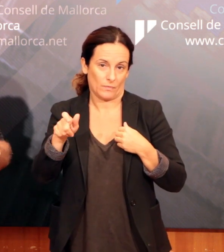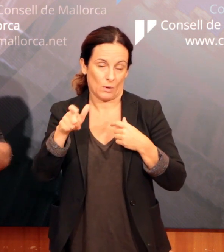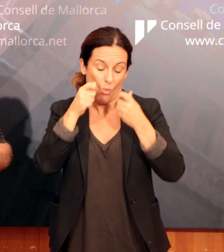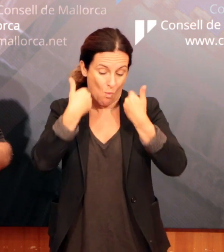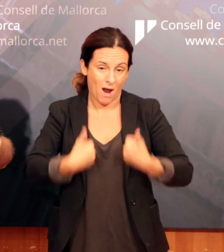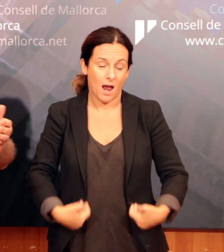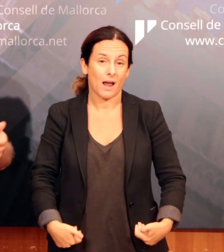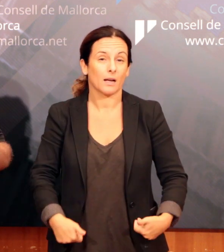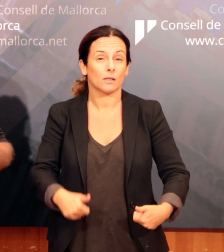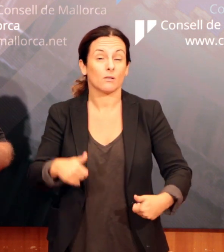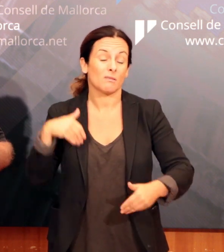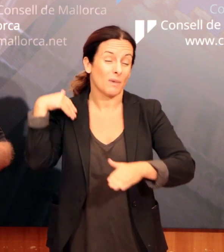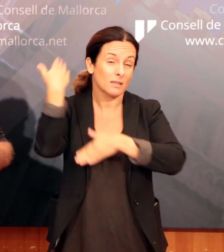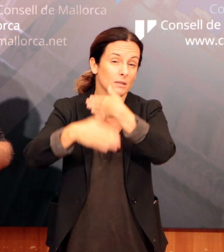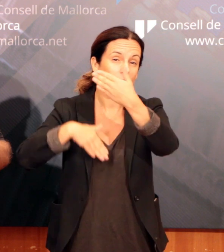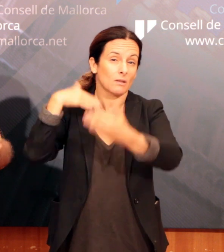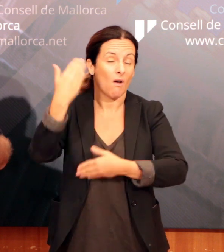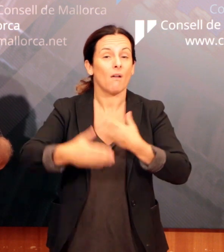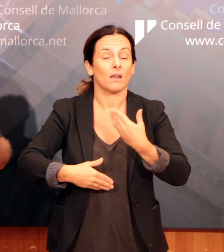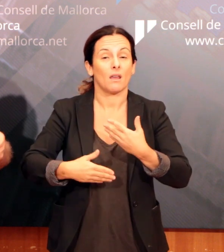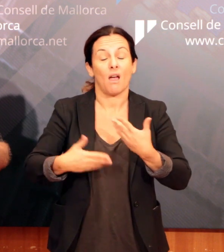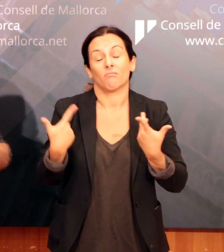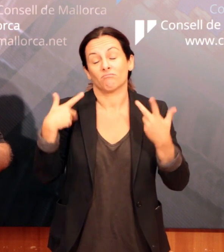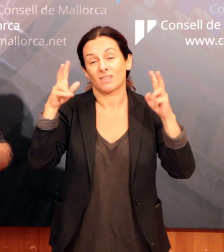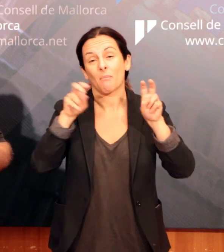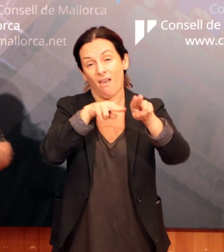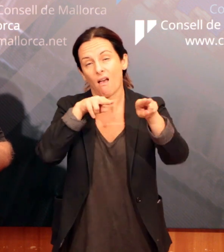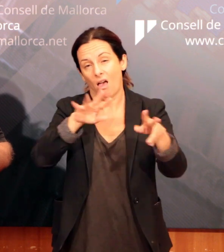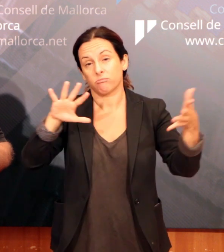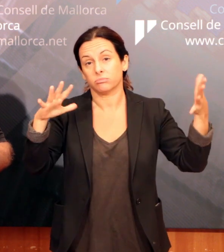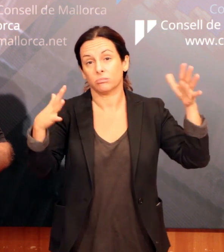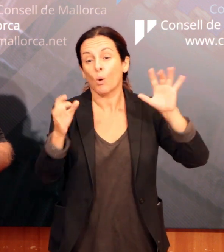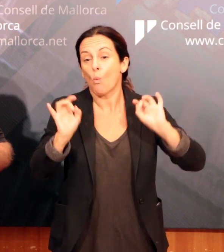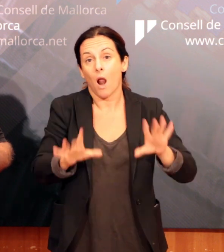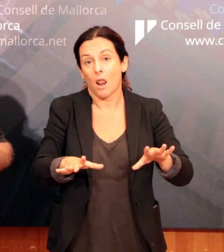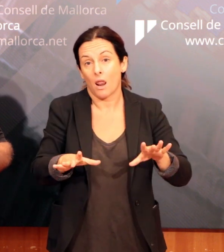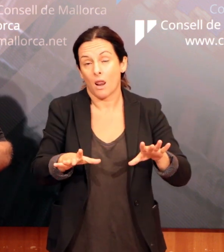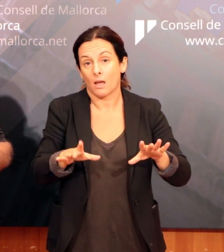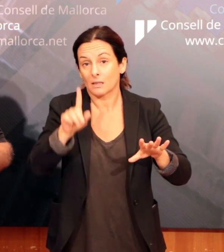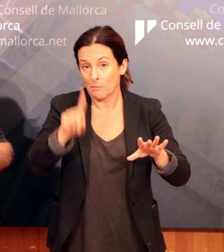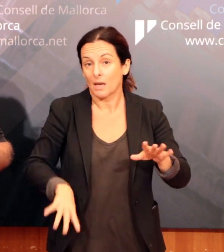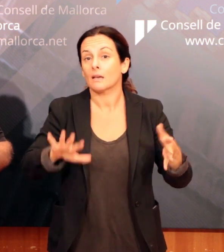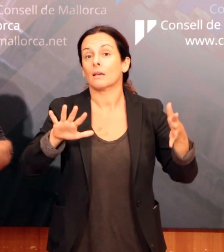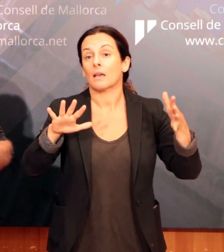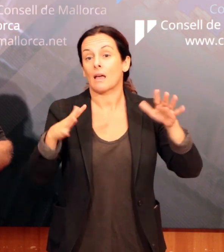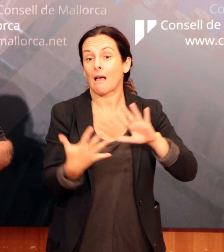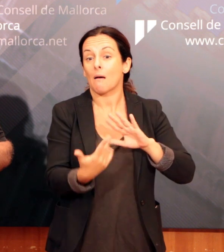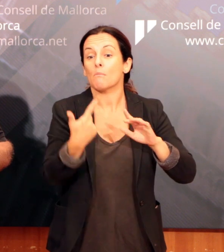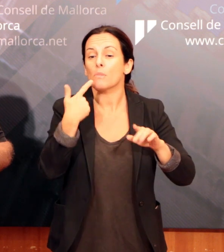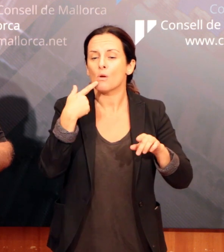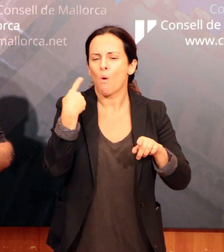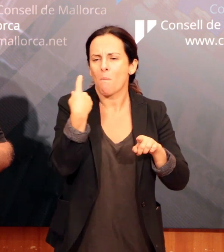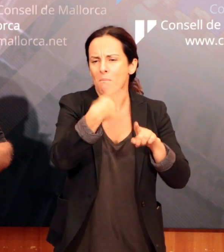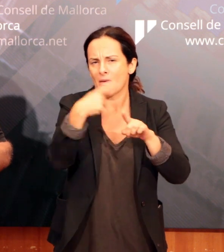tota la història ha anat canviant, així com ha anat canviant també els mitjans que ha tingut Somo, però